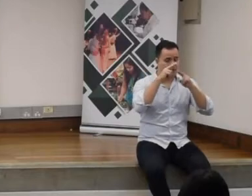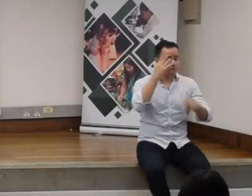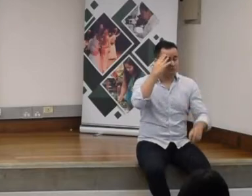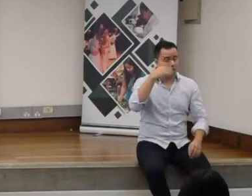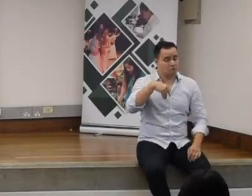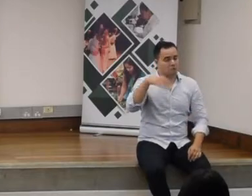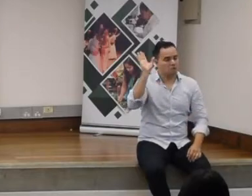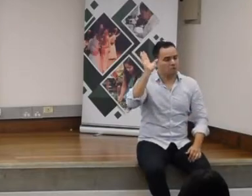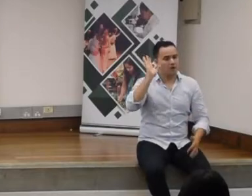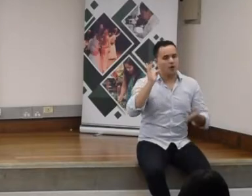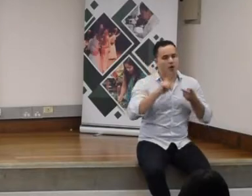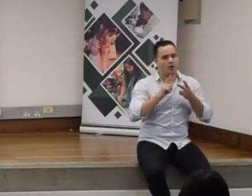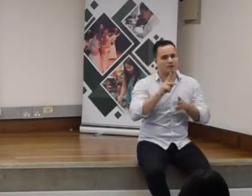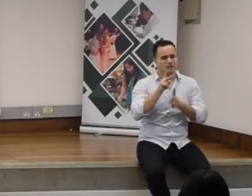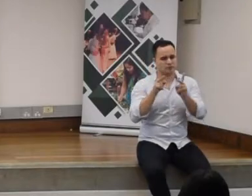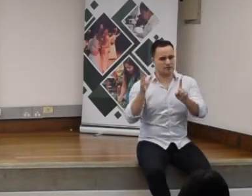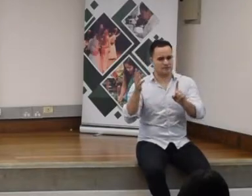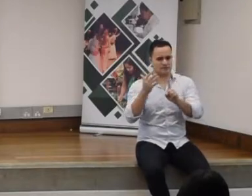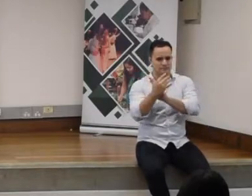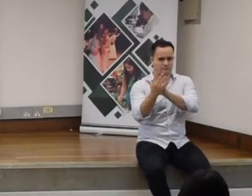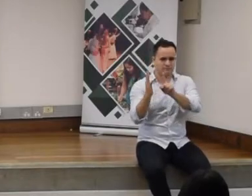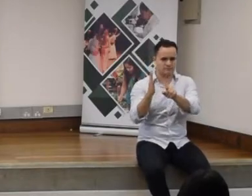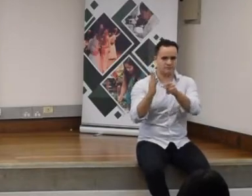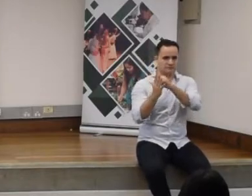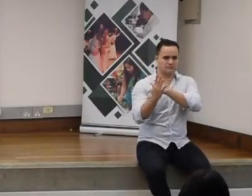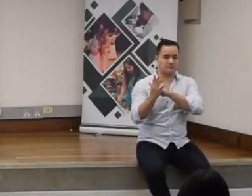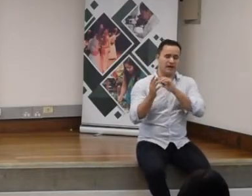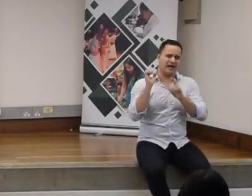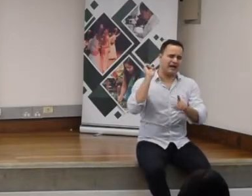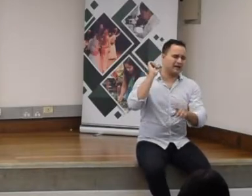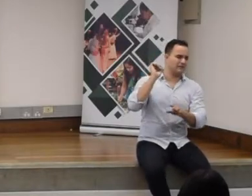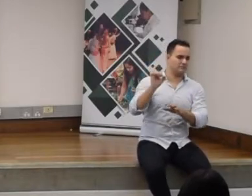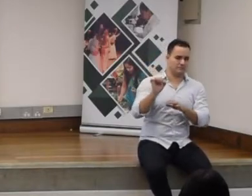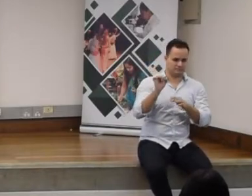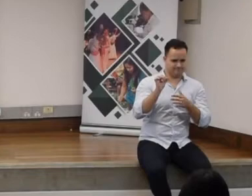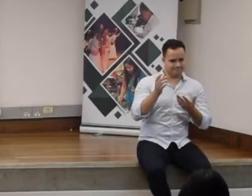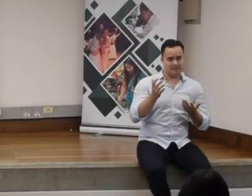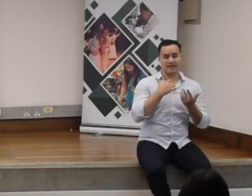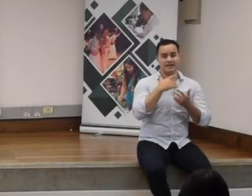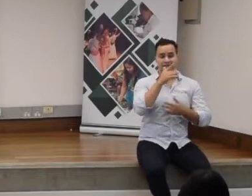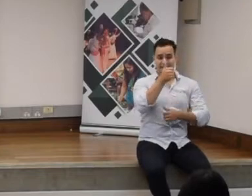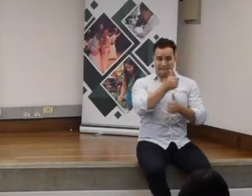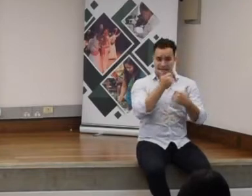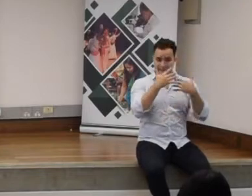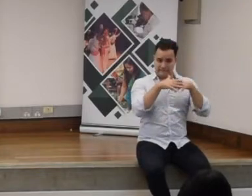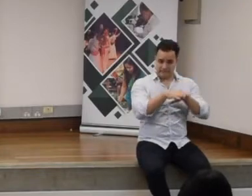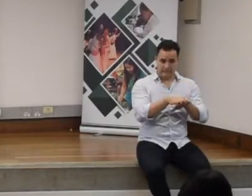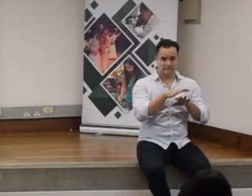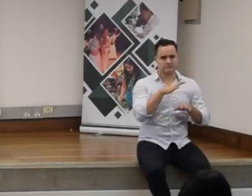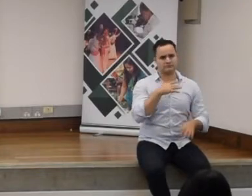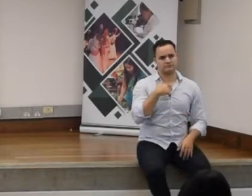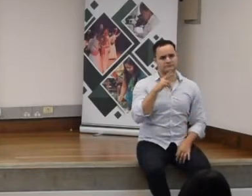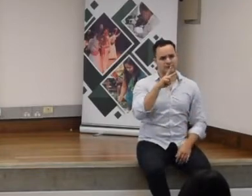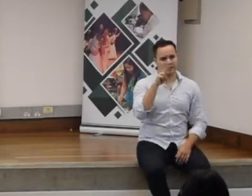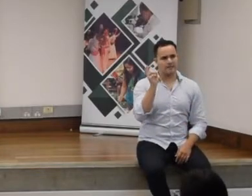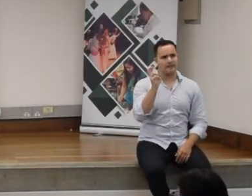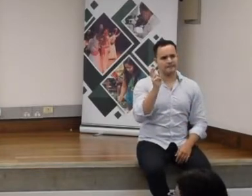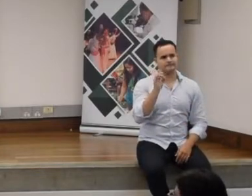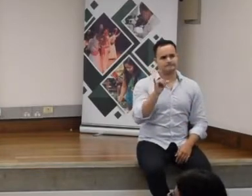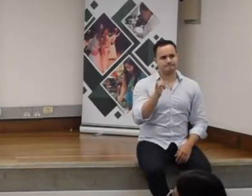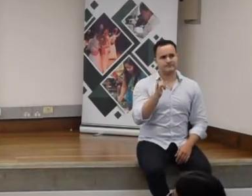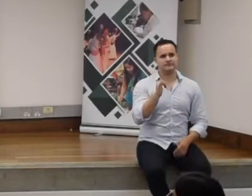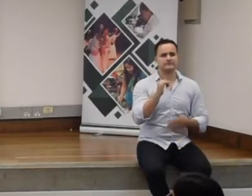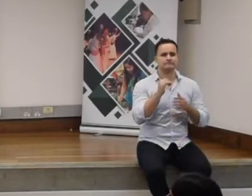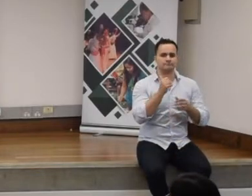que hay detrás de ello. Entonces yo siento que la red de tutorías, en una comprensión amplia, no solo del momento